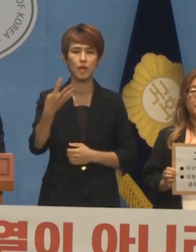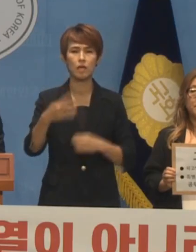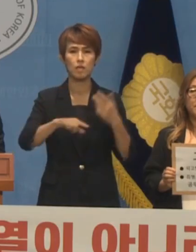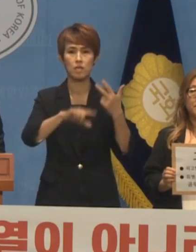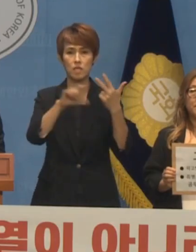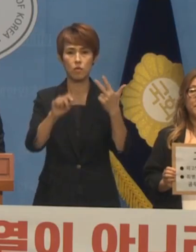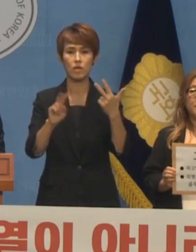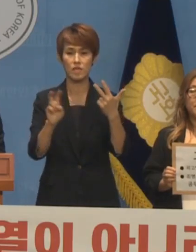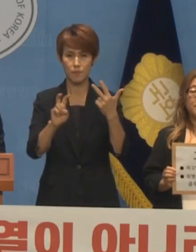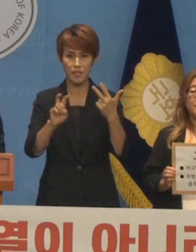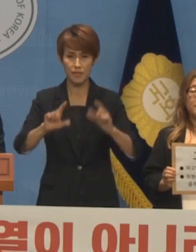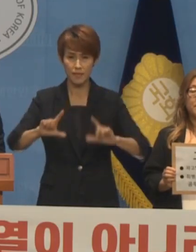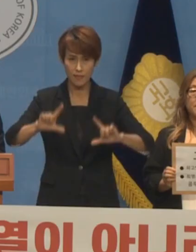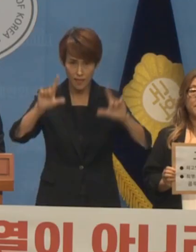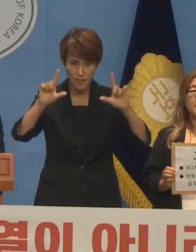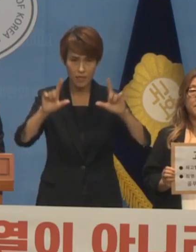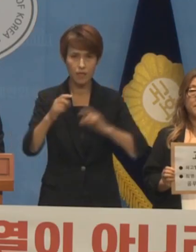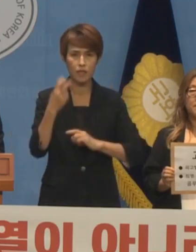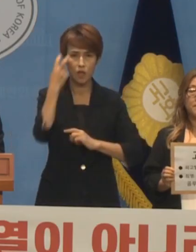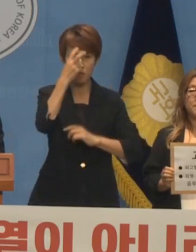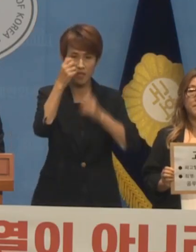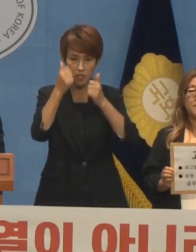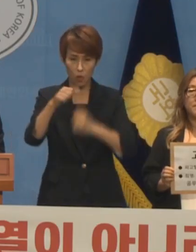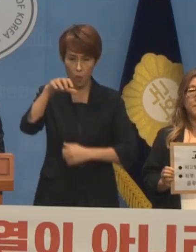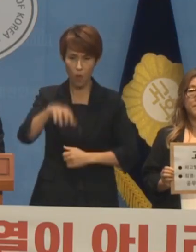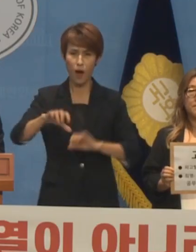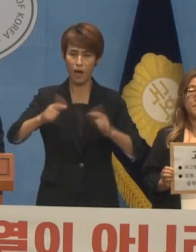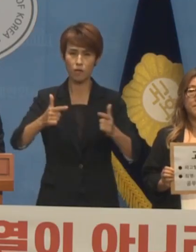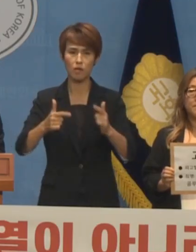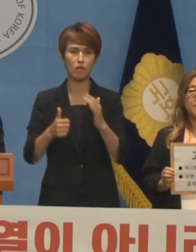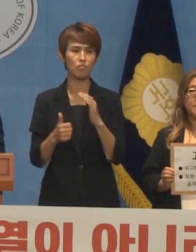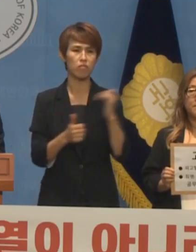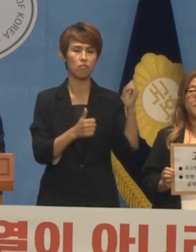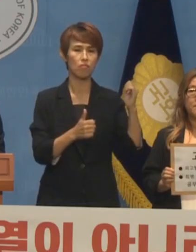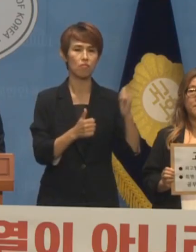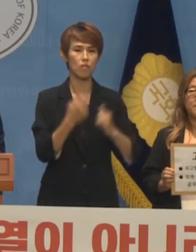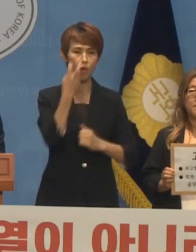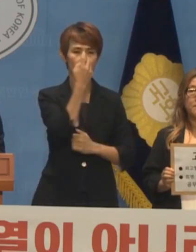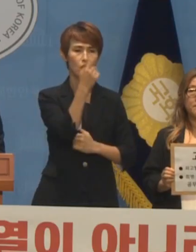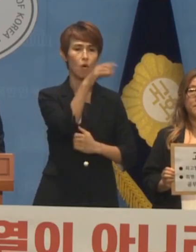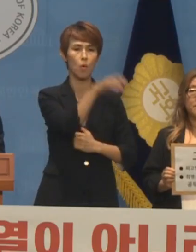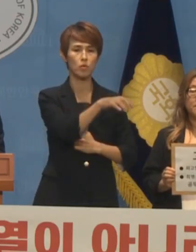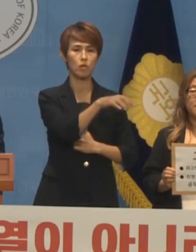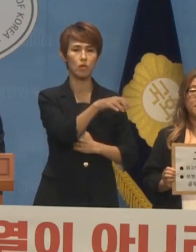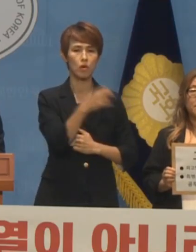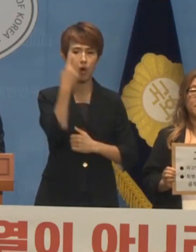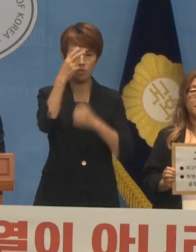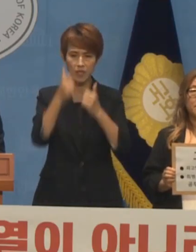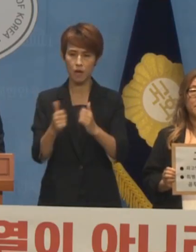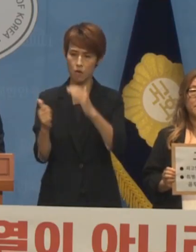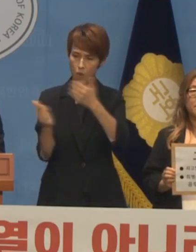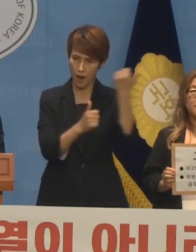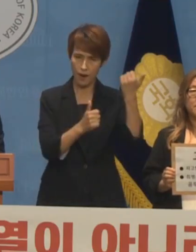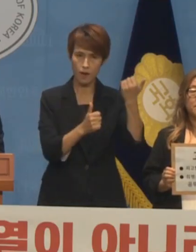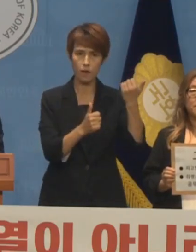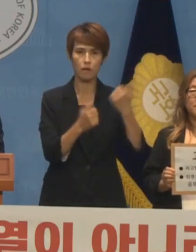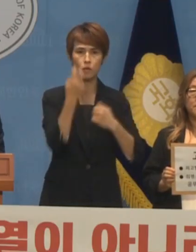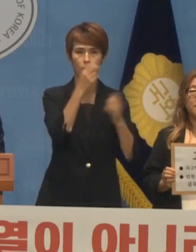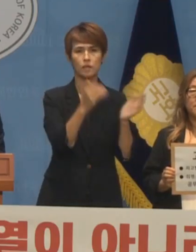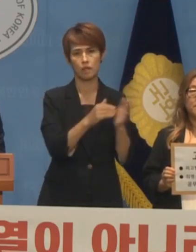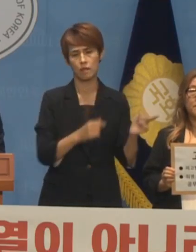7월 20일에서야 검찰 청사가 아닌 경호처 부속 건물에서 검찰 출장 조사를